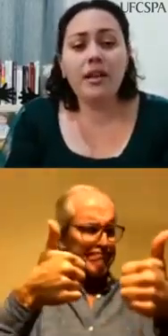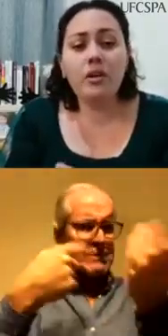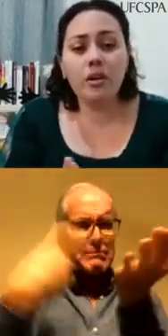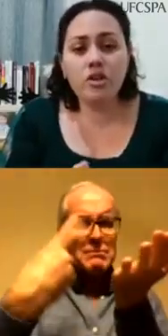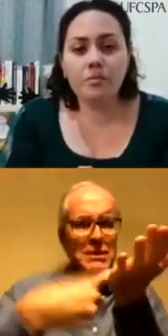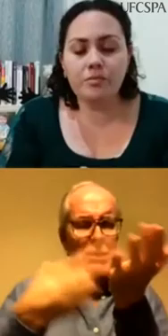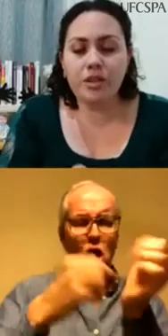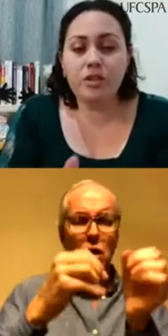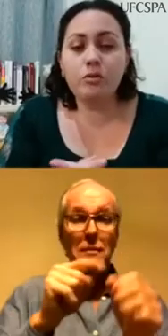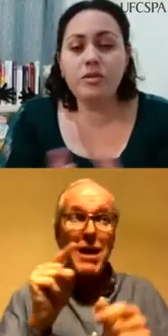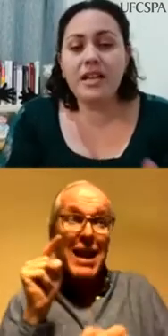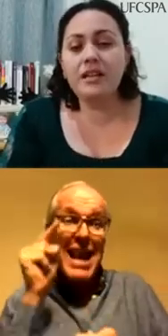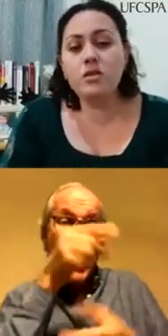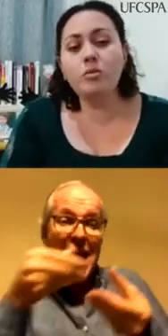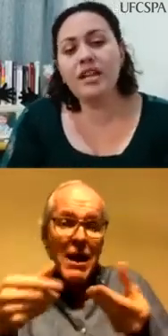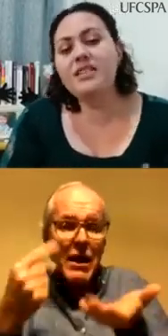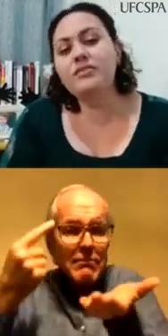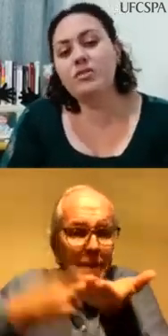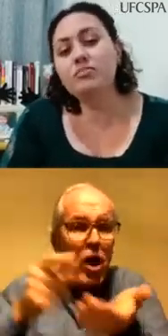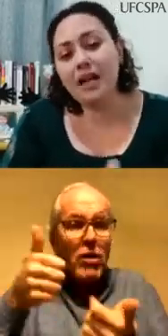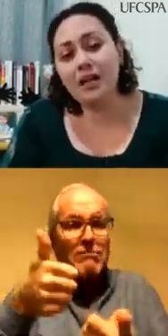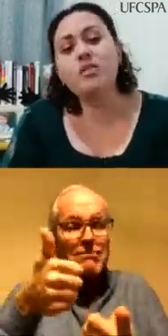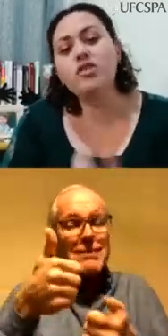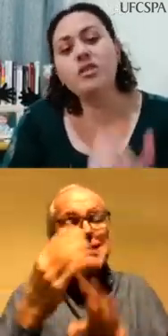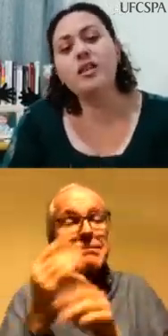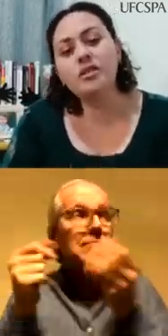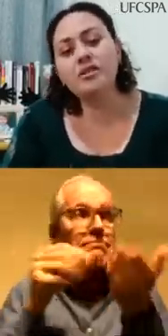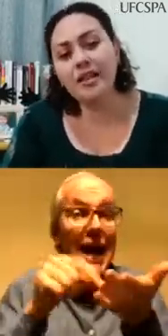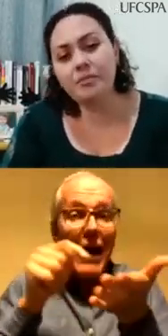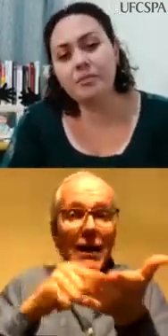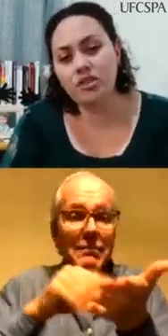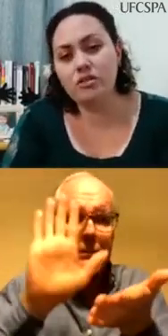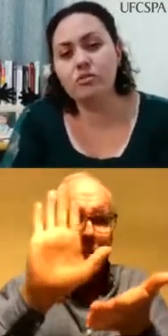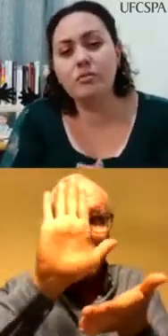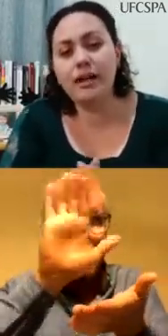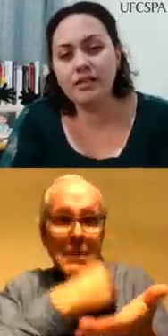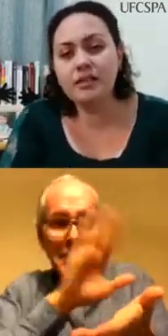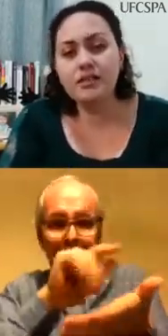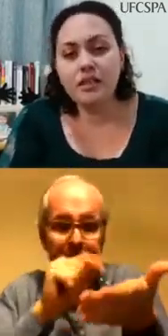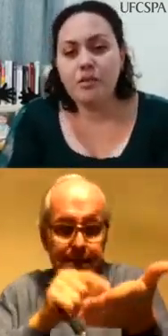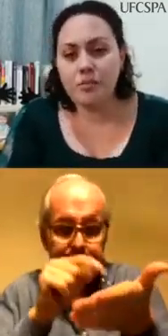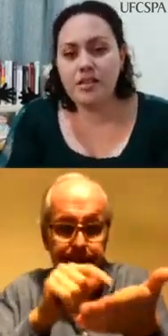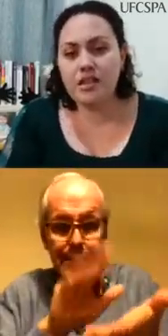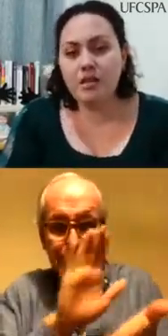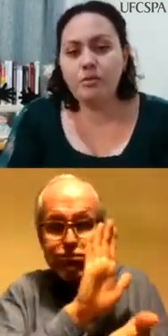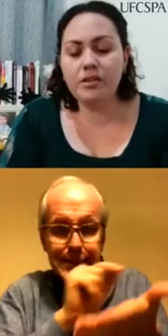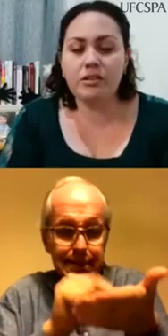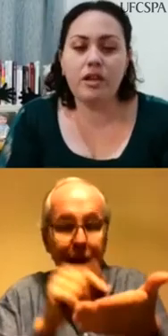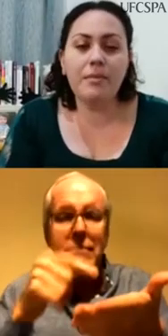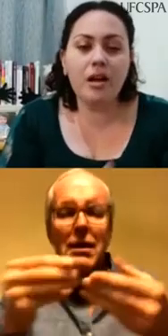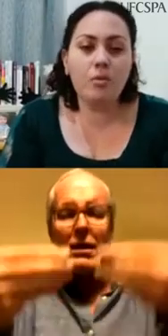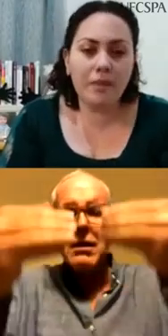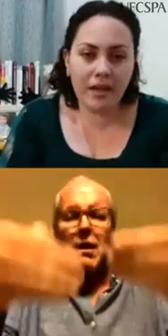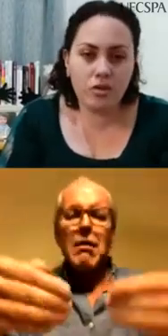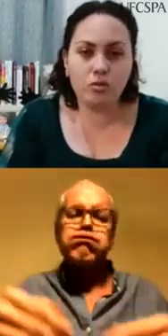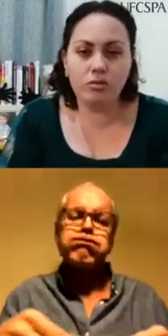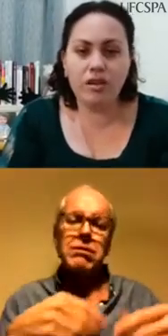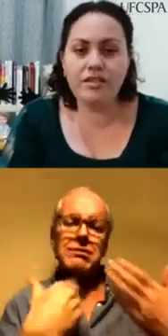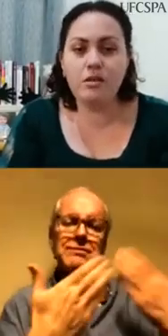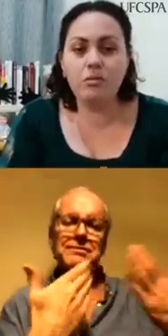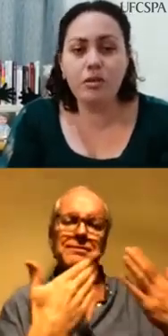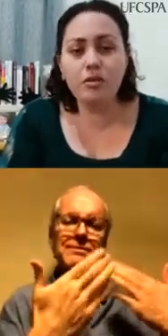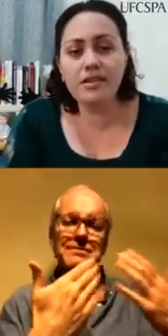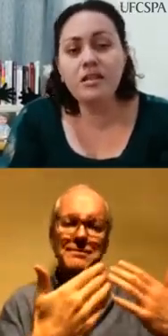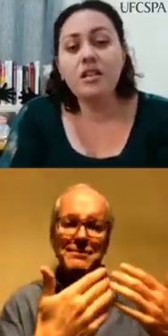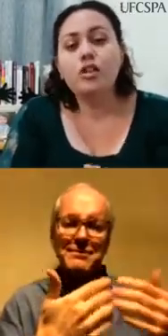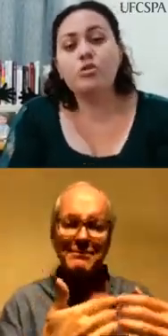ICOM, ela é ótima, porque tu consegue se comunicar através de um tablet e tem o intérprete. Então, tu marca, por exemplo, né? Tu quer marcar um médico, tu quer